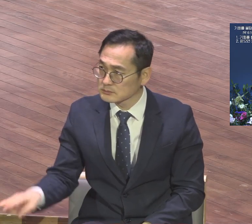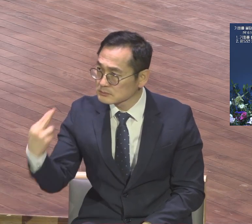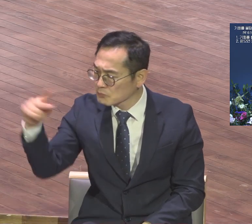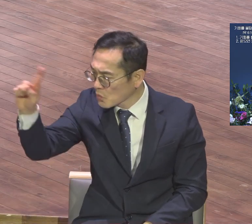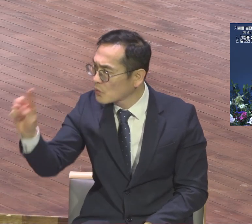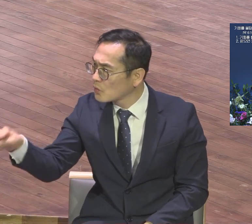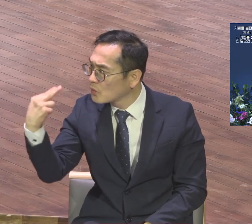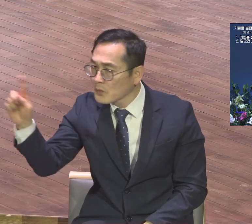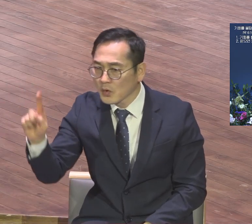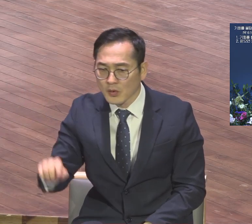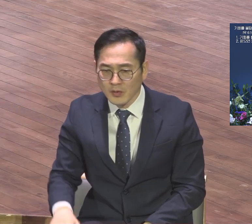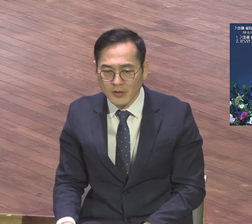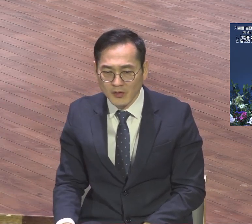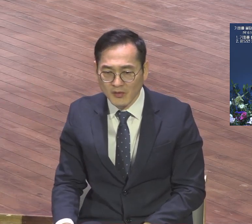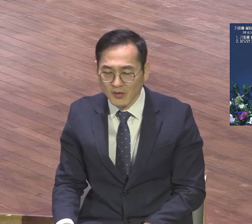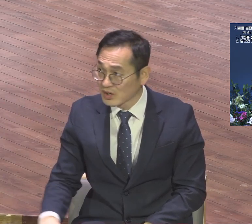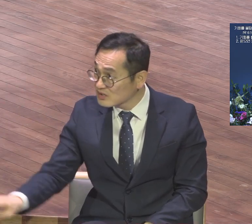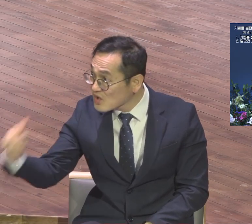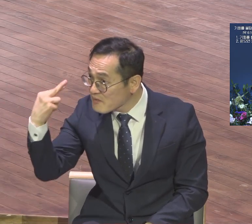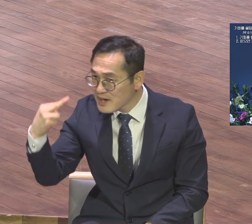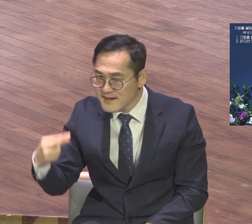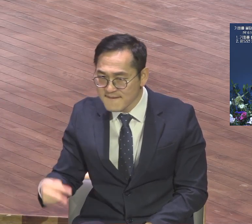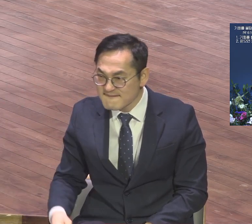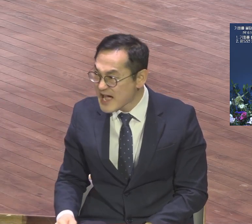쳐다본다고 지랄로 합니다.